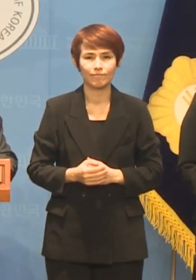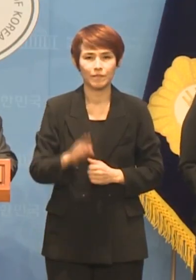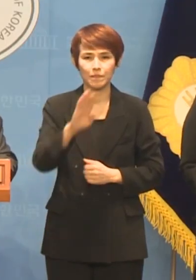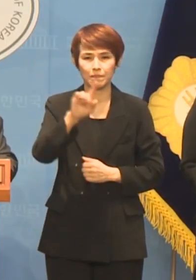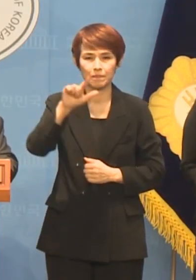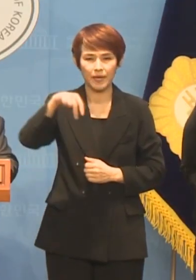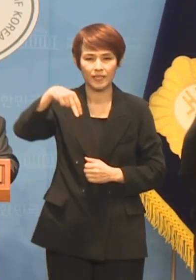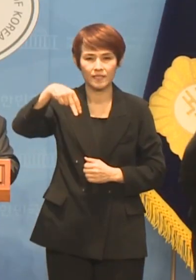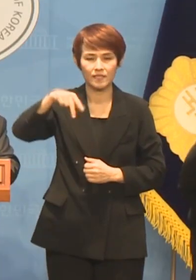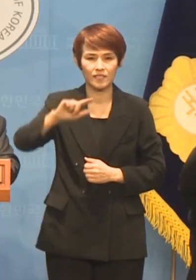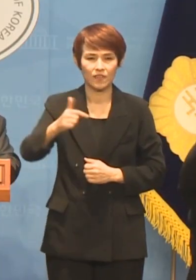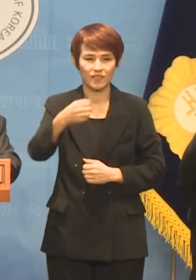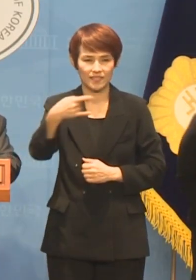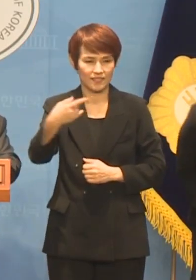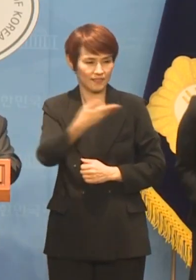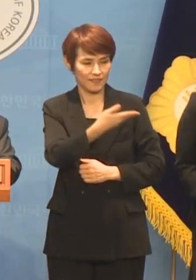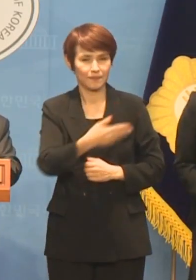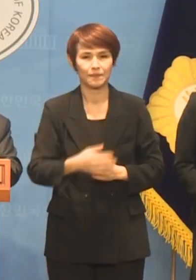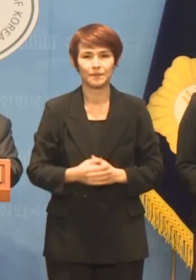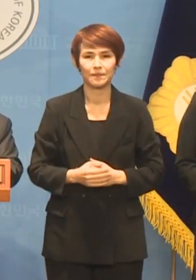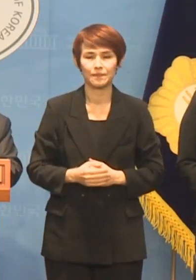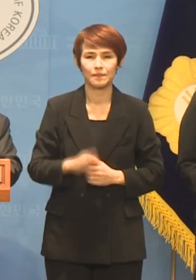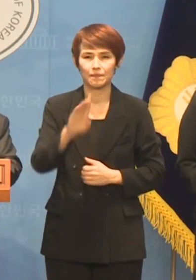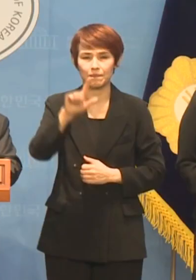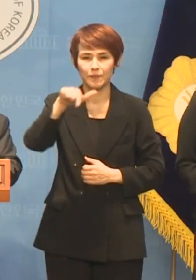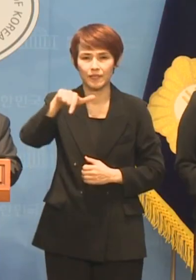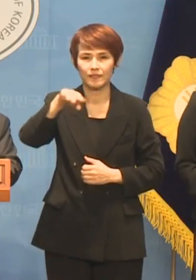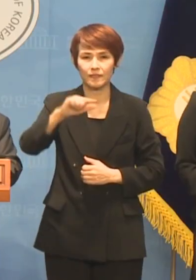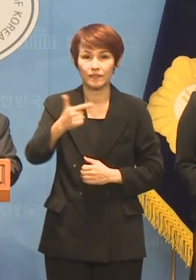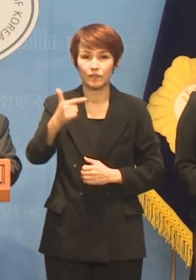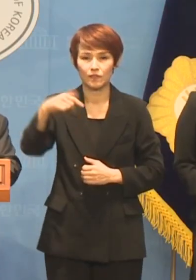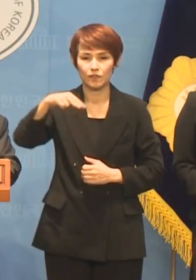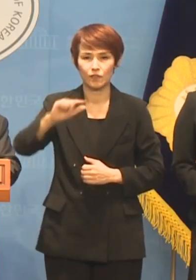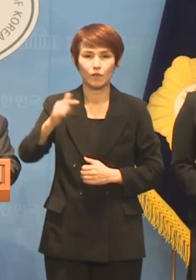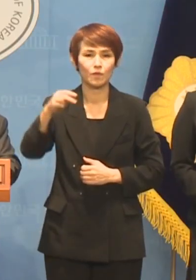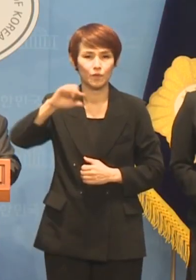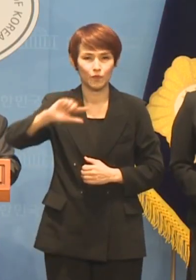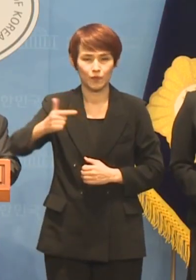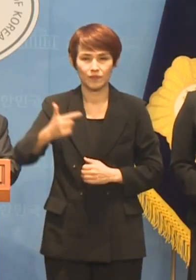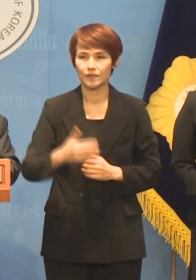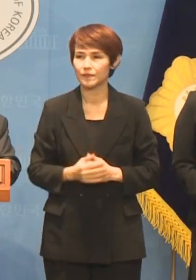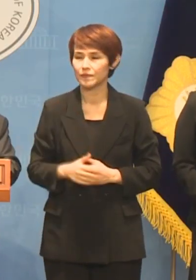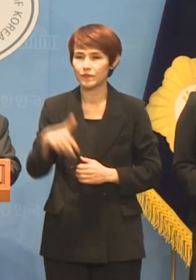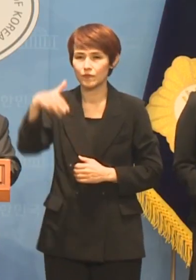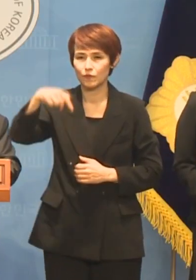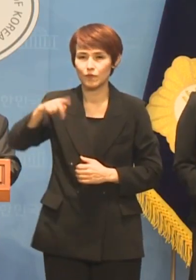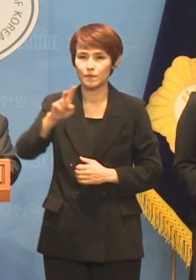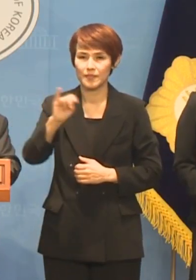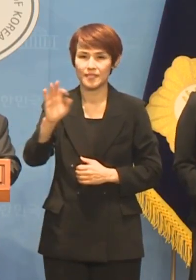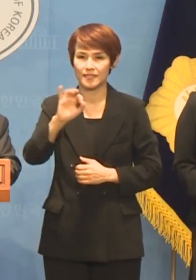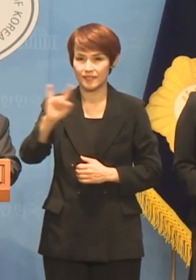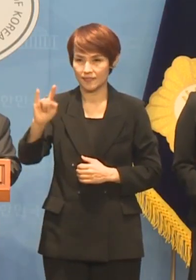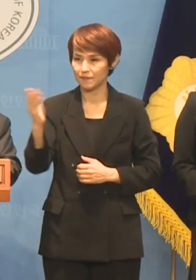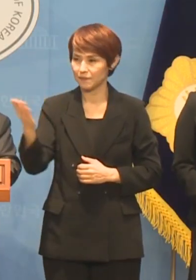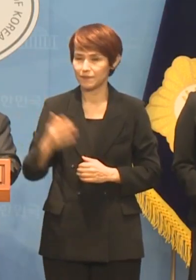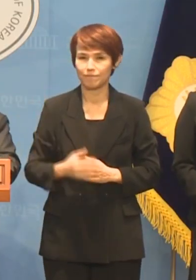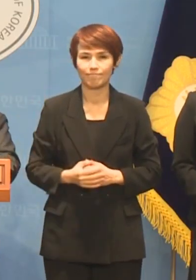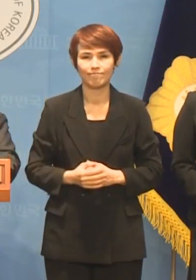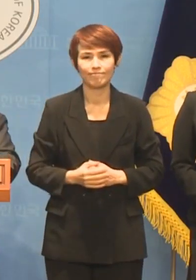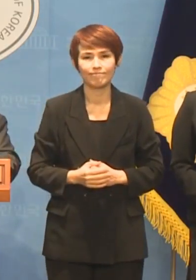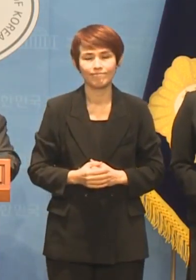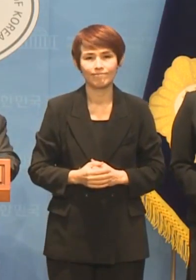백선희 의원님 참석해 주셨습니다. 박선원 의원님 참석해 주셨고요. 추미애 의원님 참석해